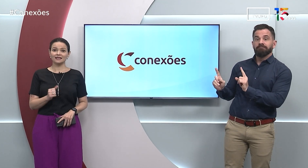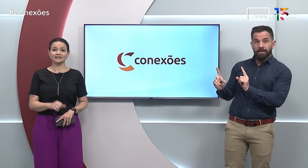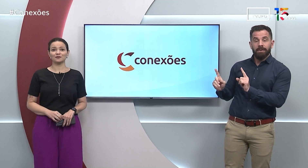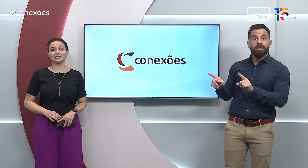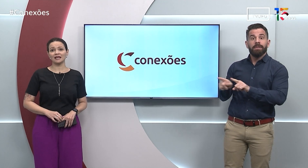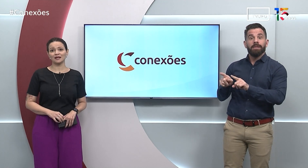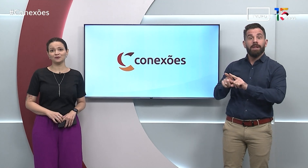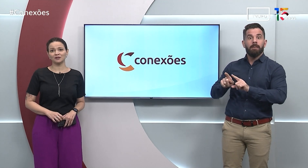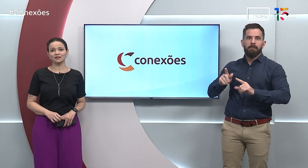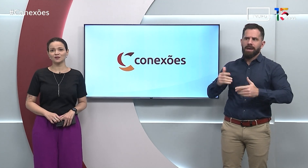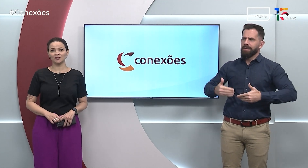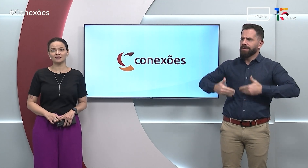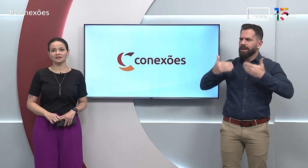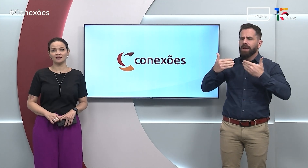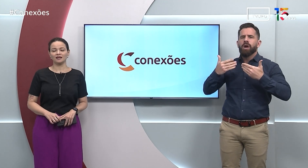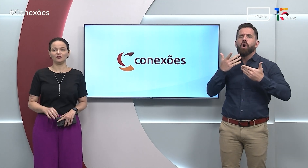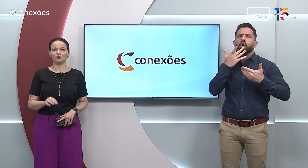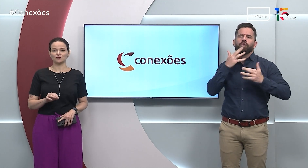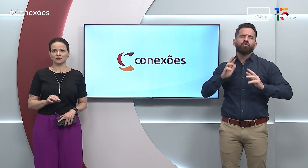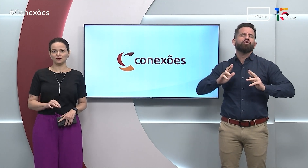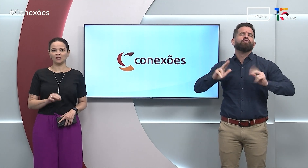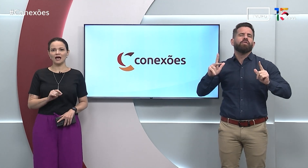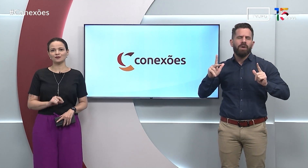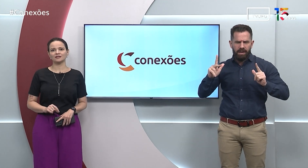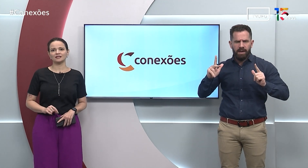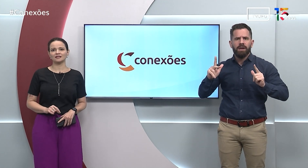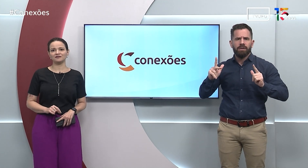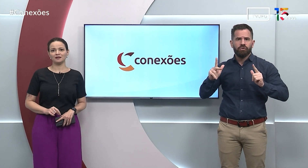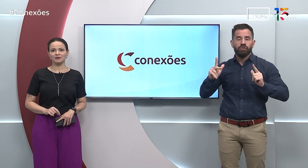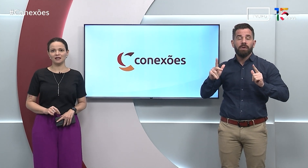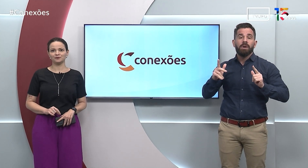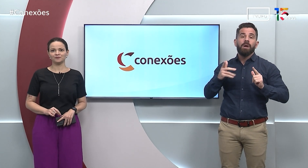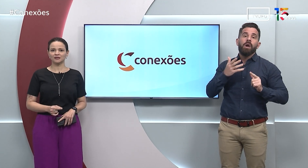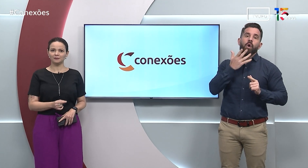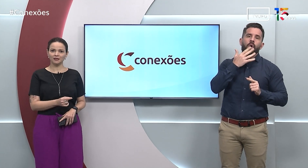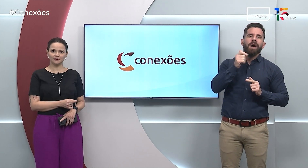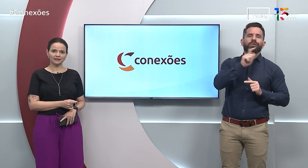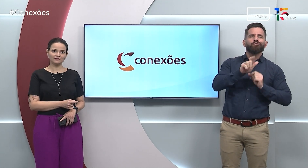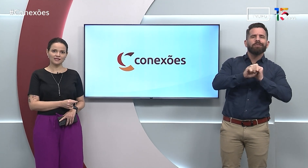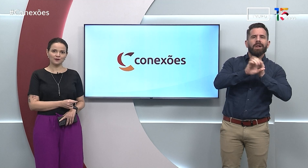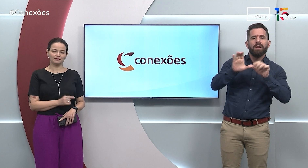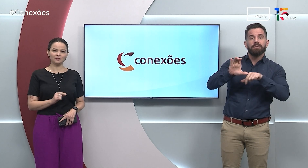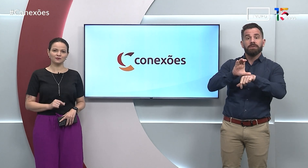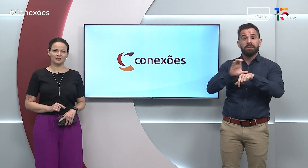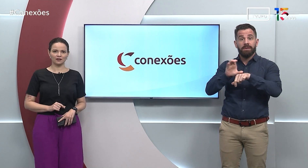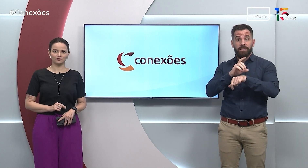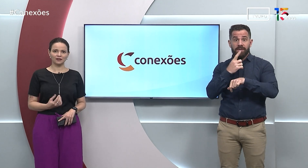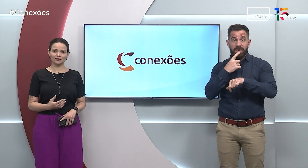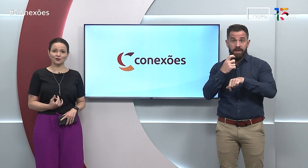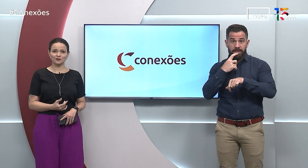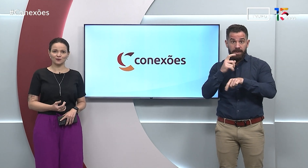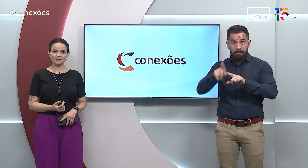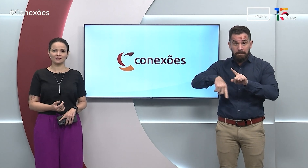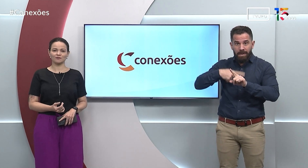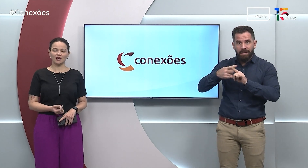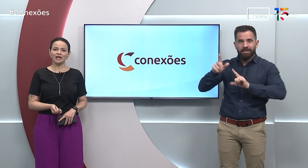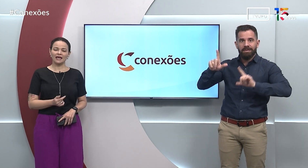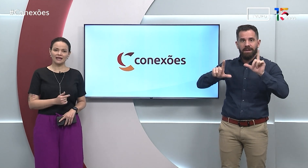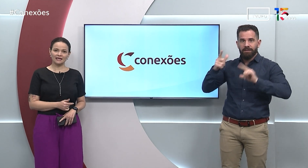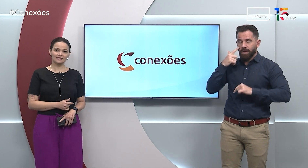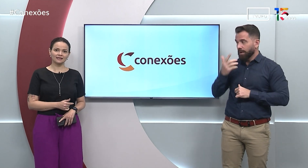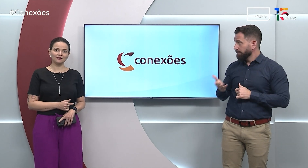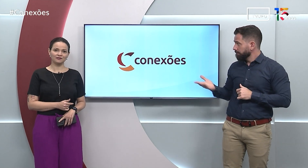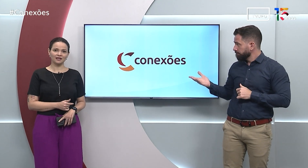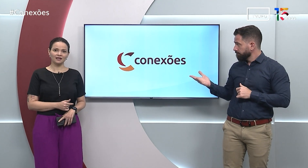Atrás está o cenário do Conexões, em tons de azul claro, cinza e vermelho. Também há uma televisão bem no centro entre nós dois.